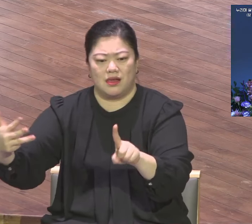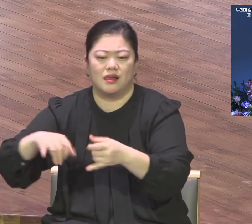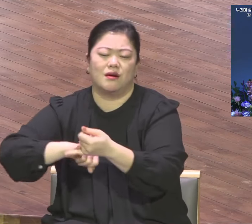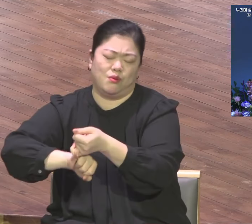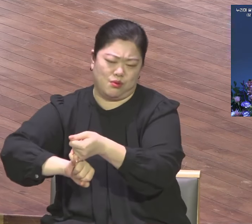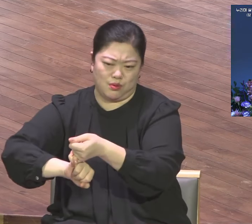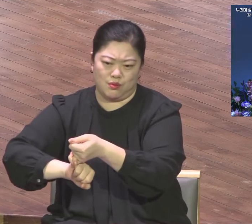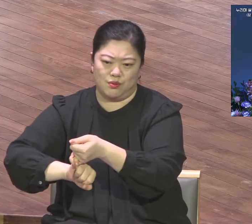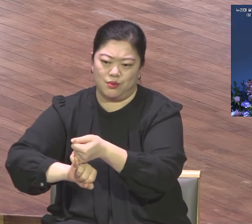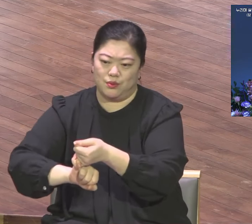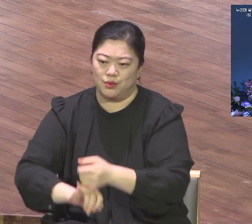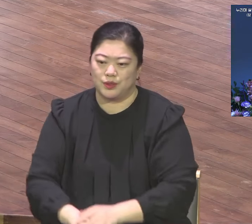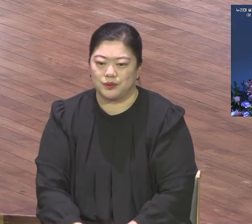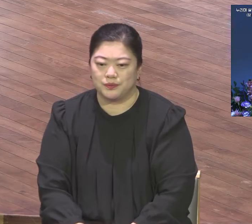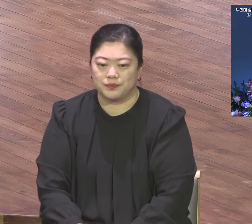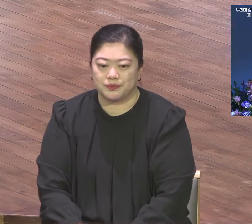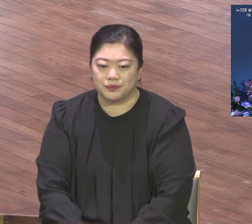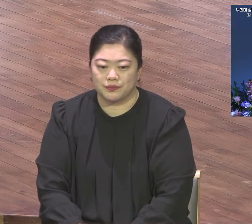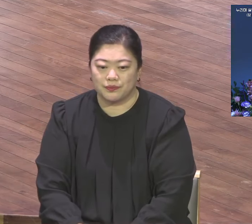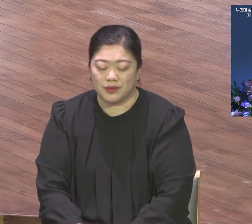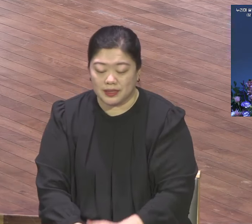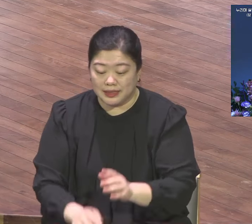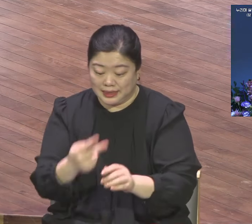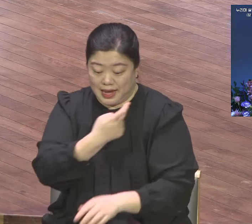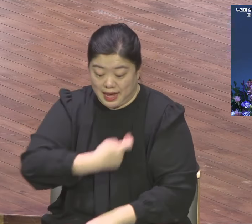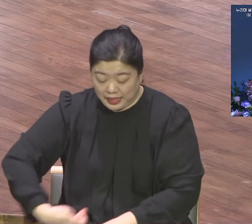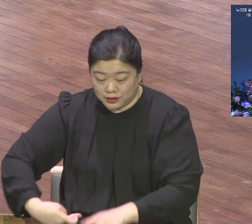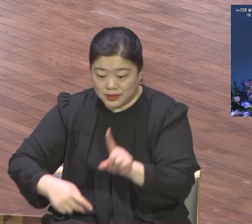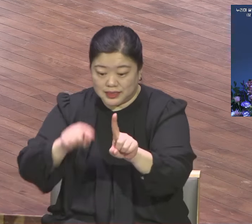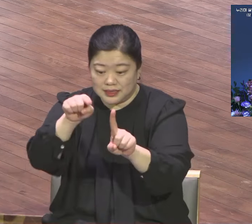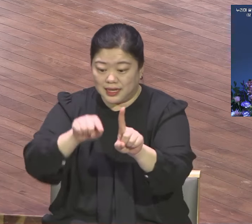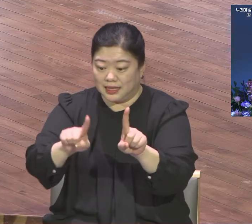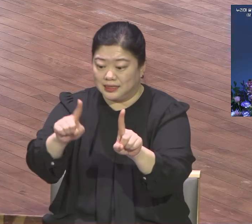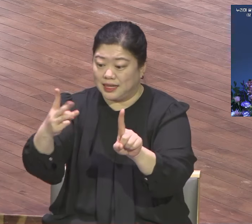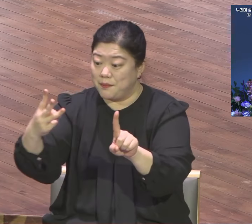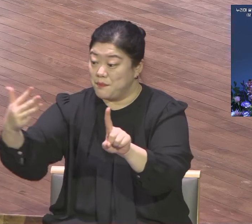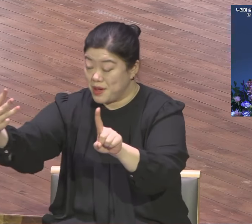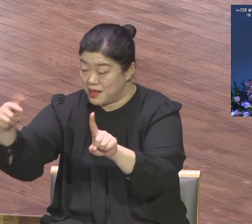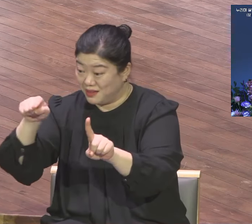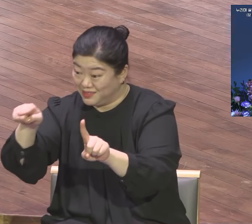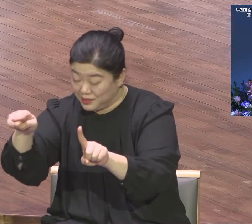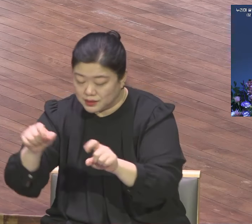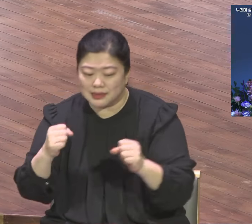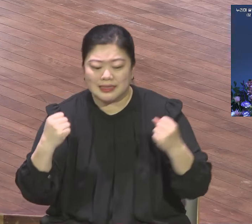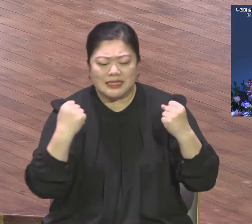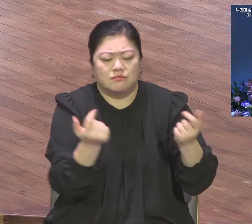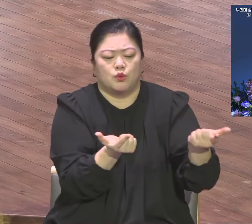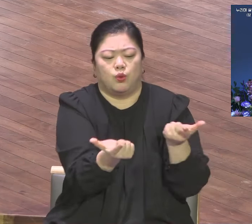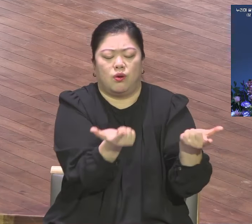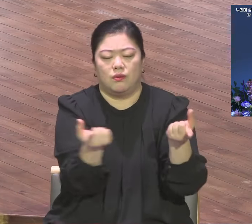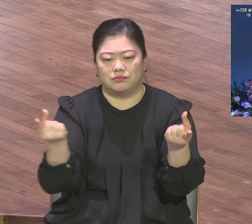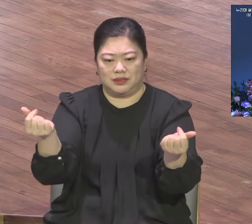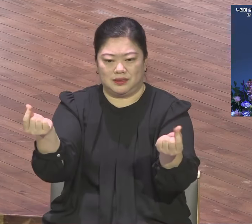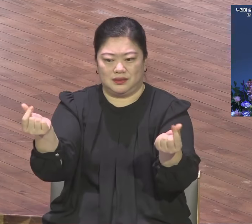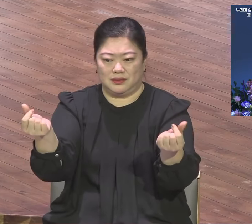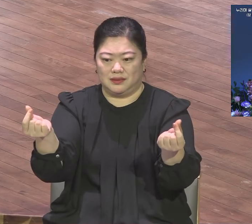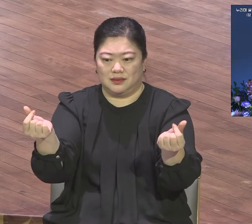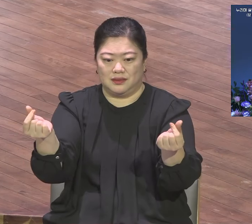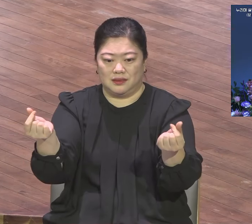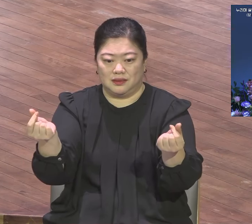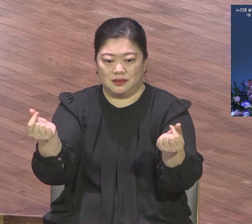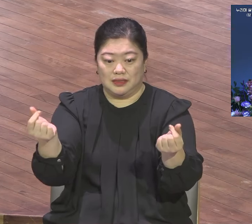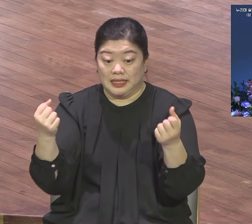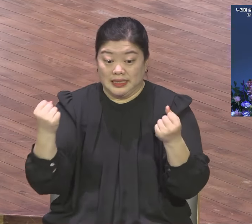이렇게 상태로 다 힘을 뺐어요 내가 뭔가 하려는 순간 또 힘들어가요 눌리게 돼